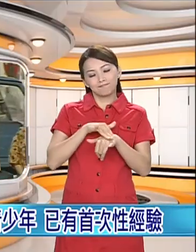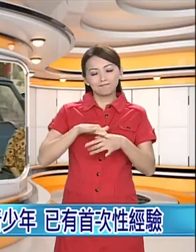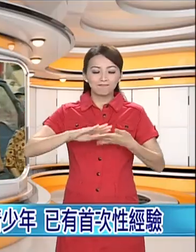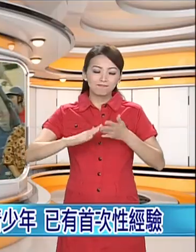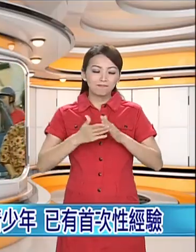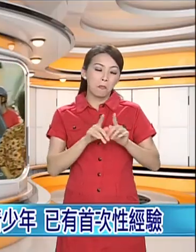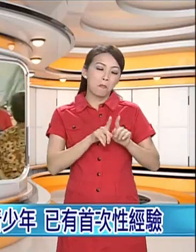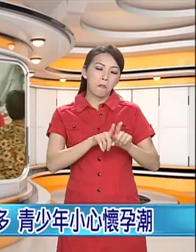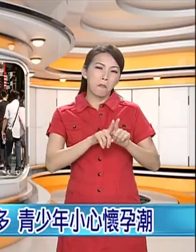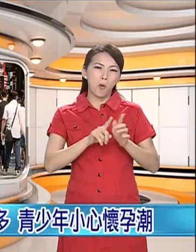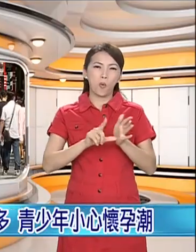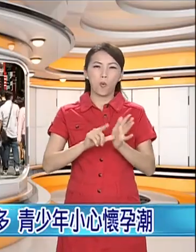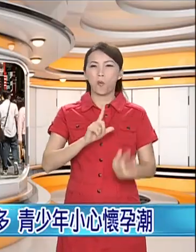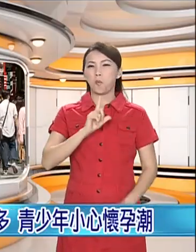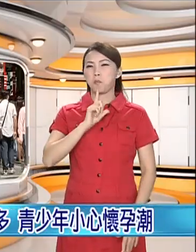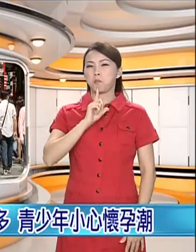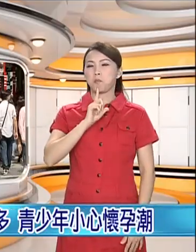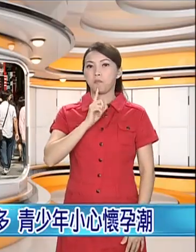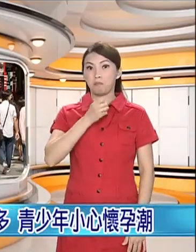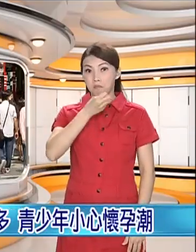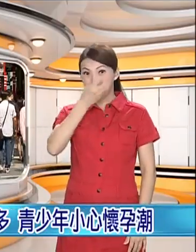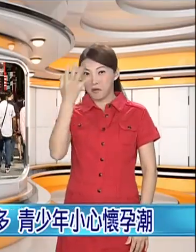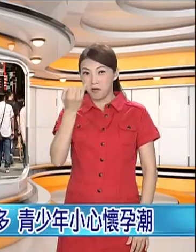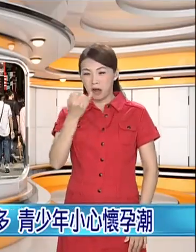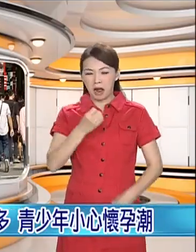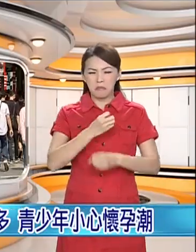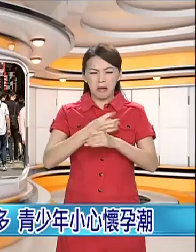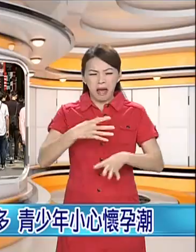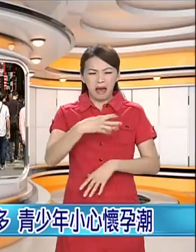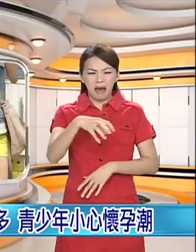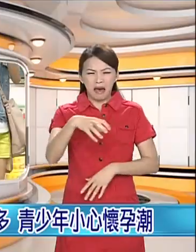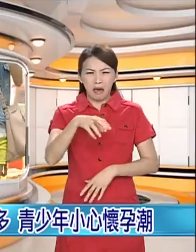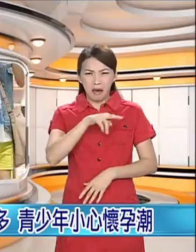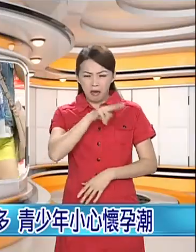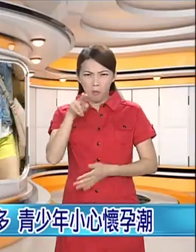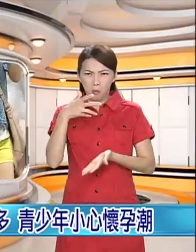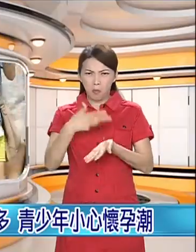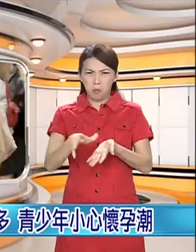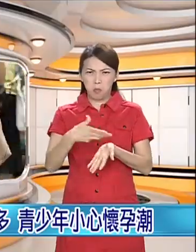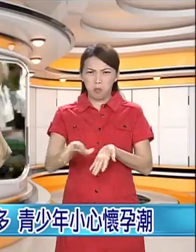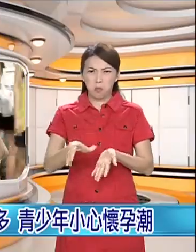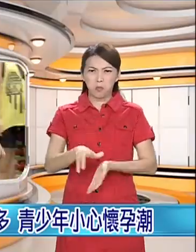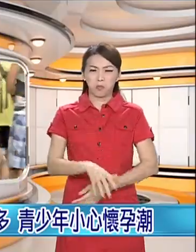因为情侣约会的次数和时间变多，成为青少女的怀孕潮。